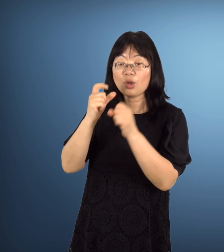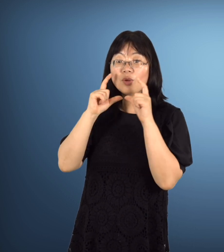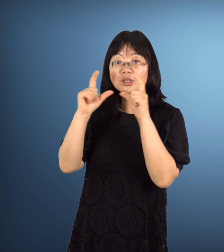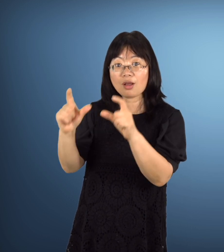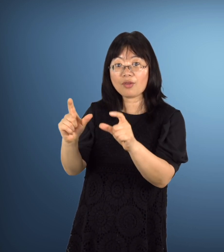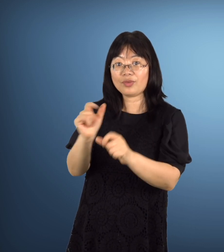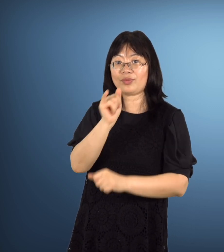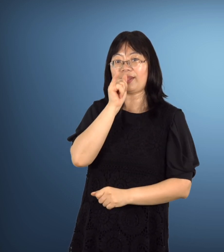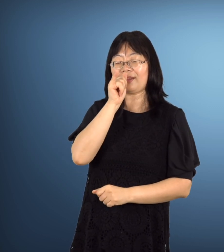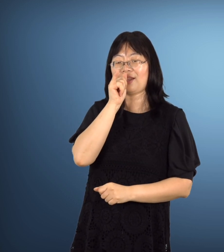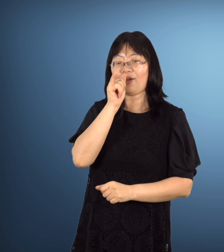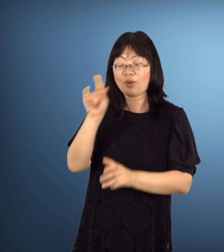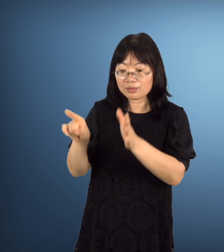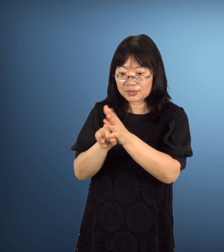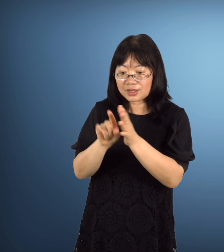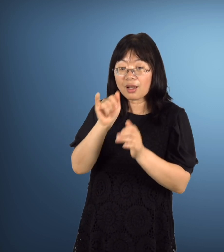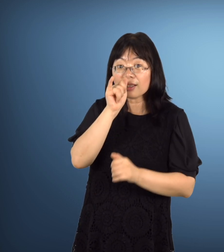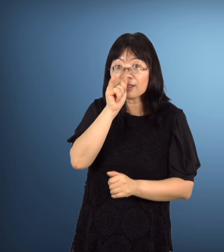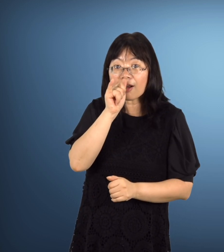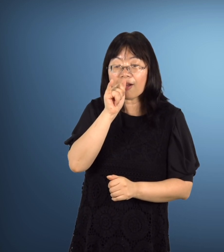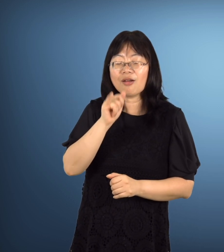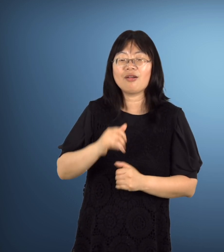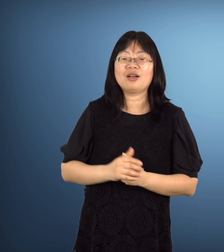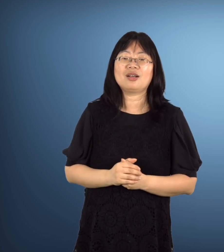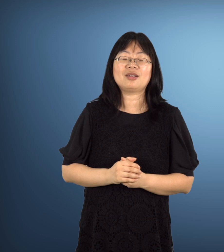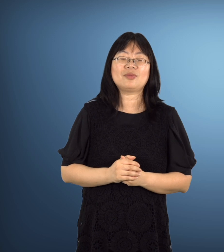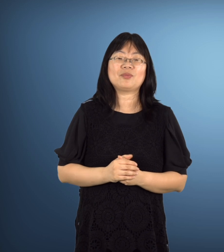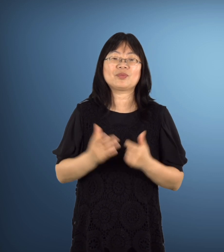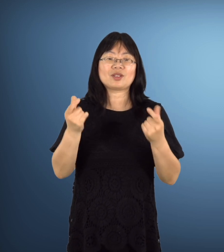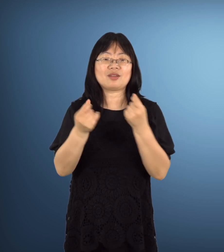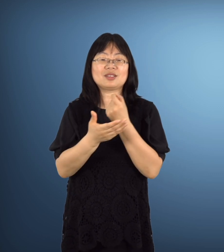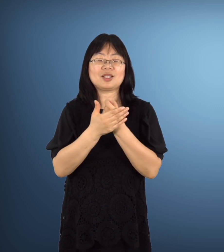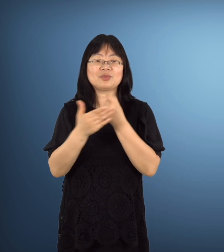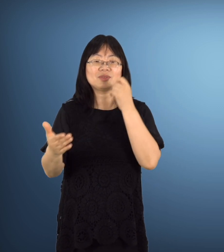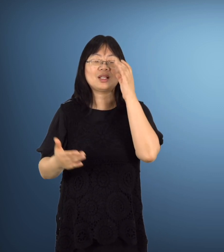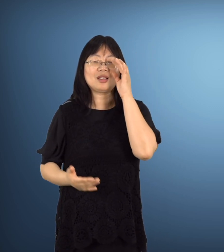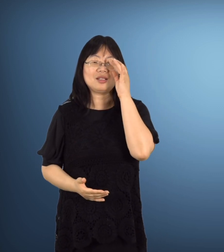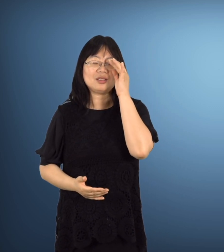하고 있는 거예요. 믿습니까? 자, 그러니까